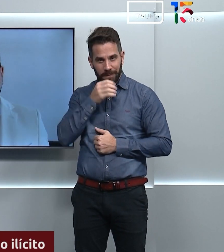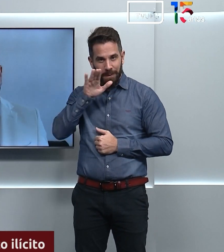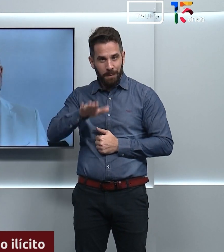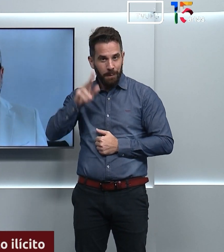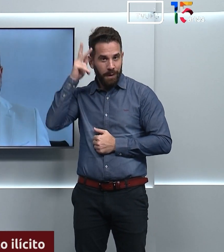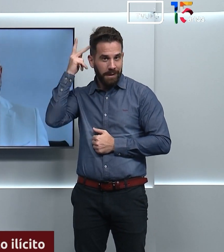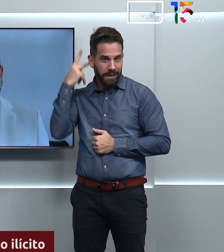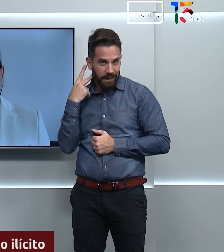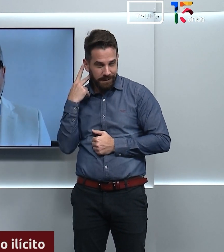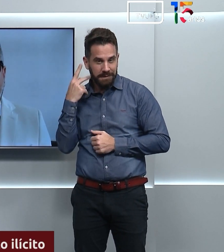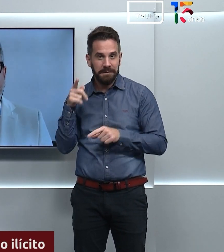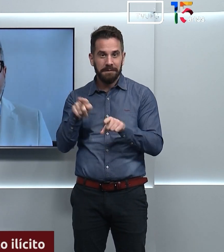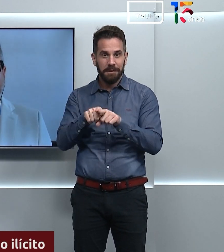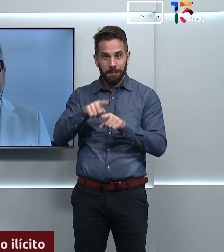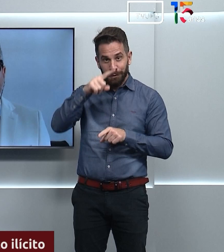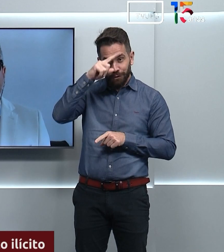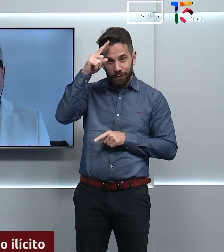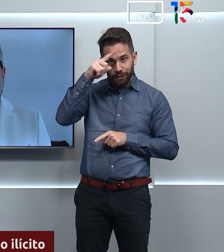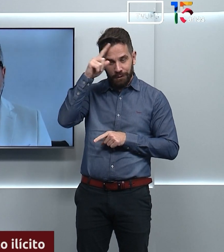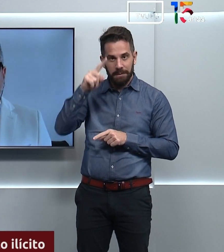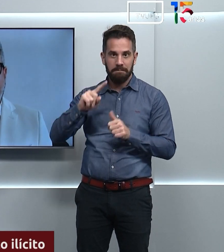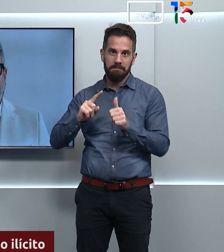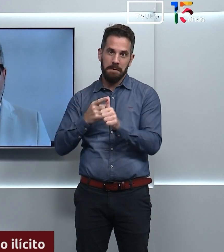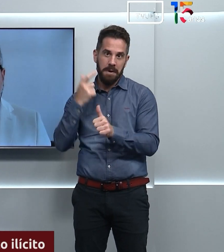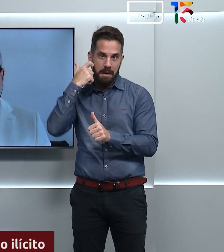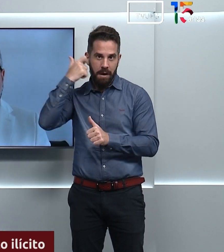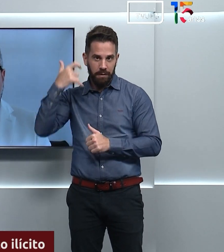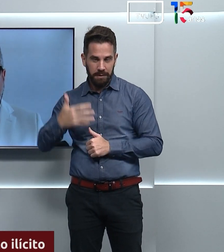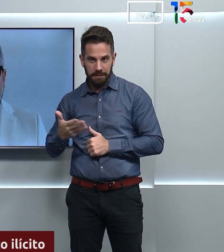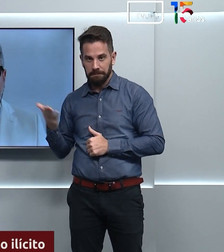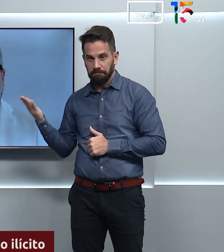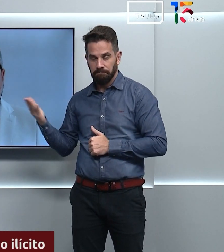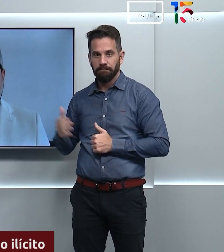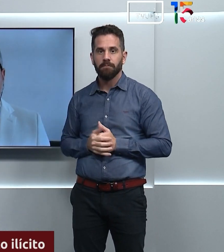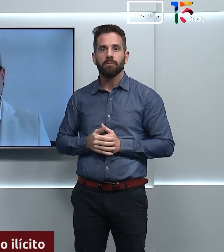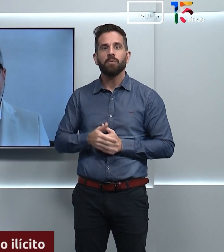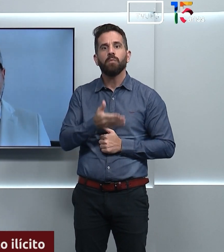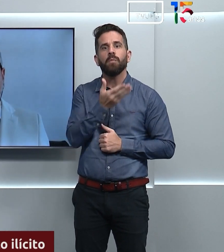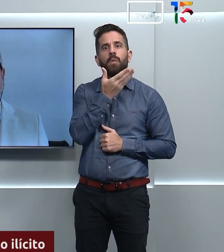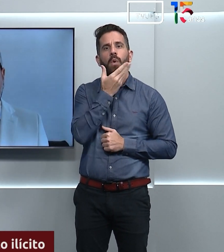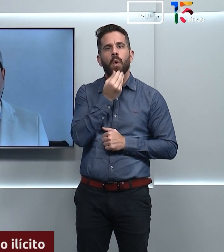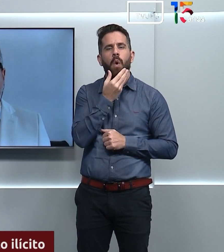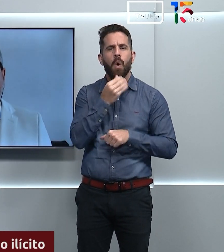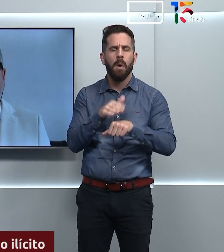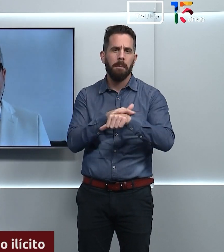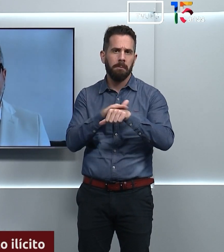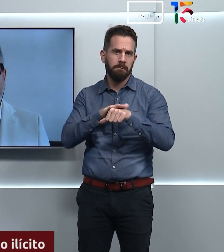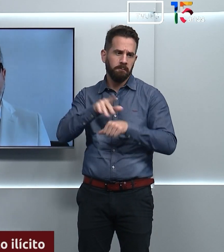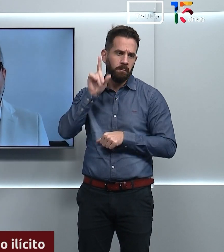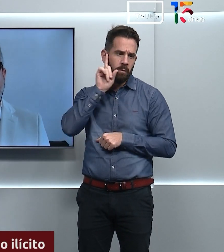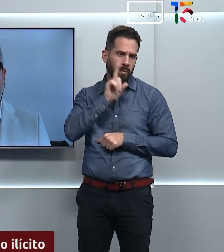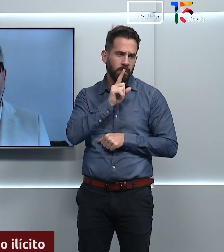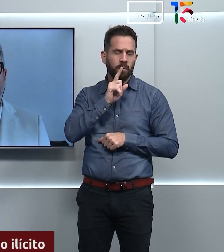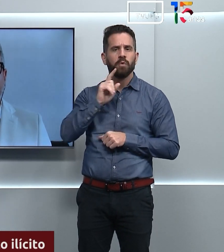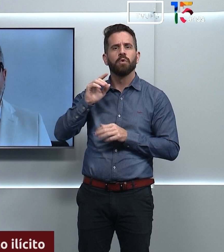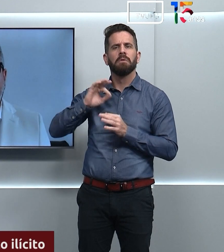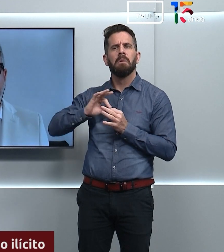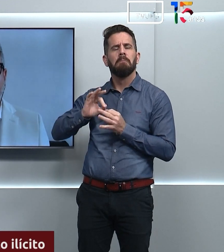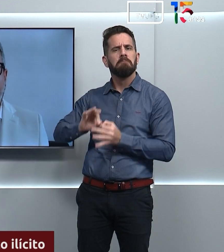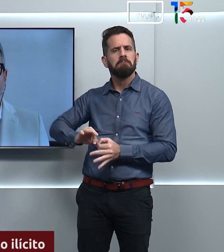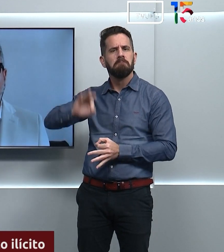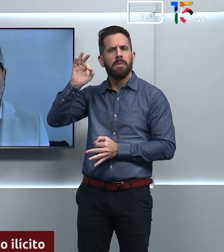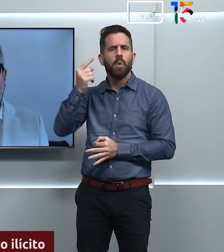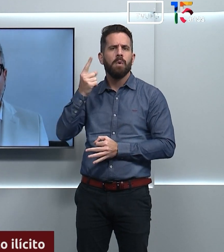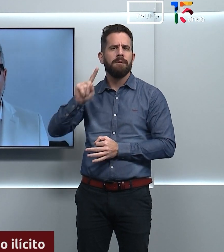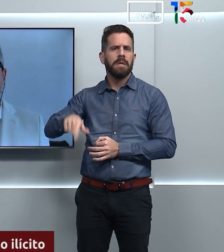Diego. Vou fazer minha autodescrição, né? Eu sou um homem moreno, aproximadamente 1,78 m,